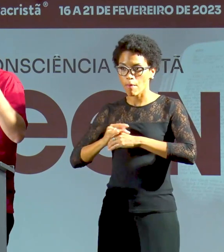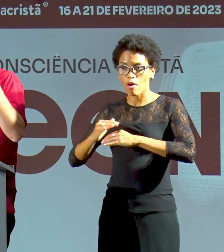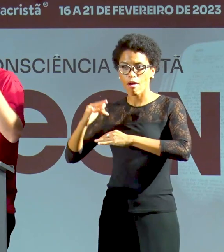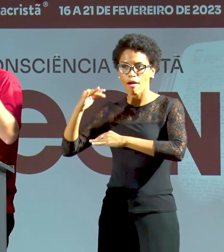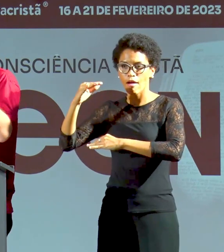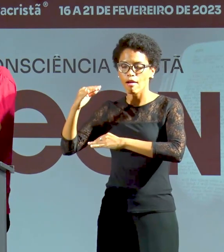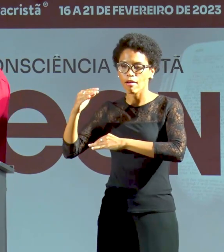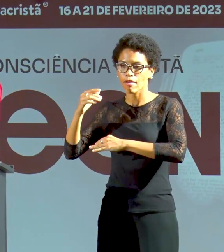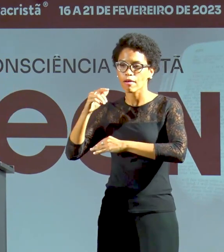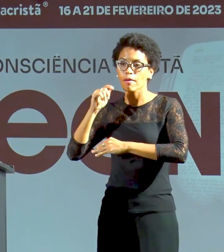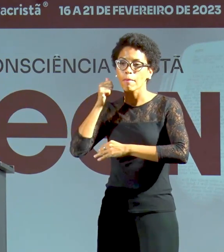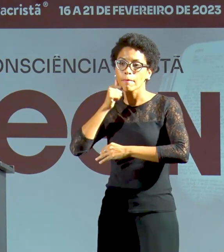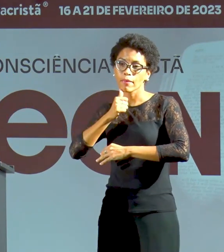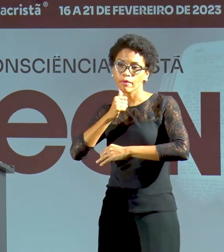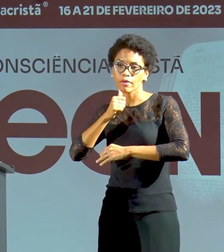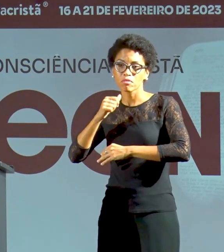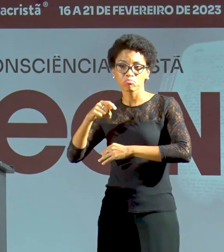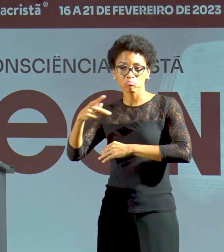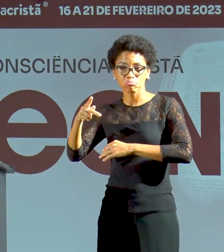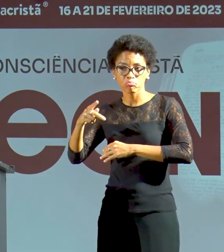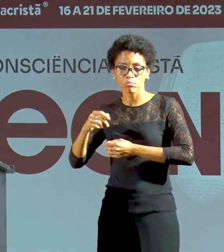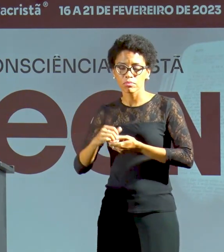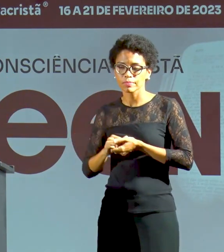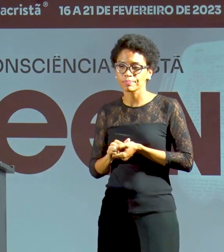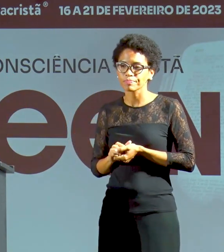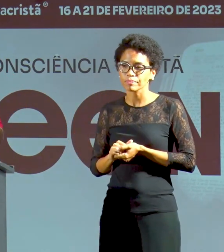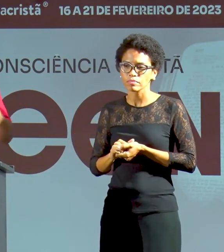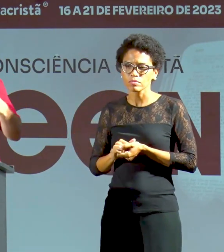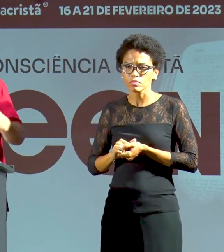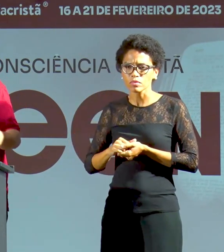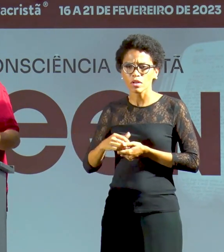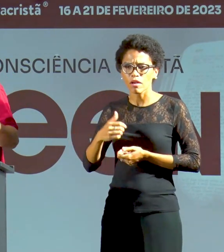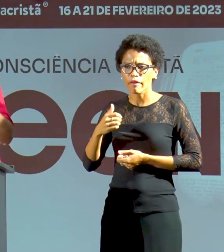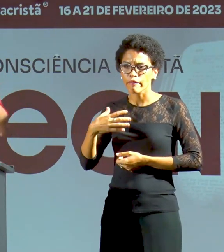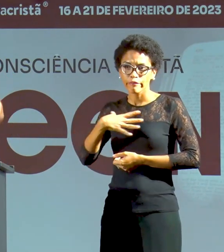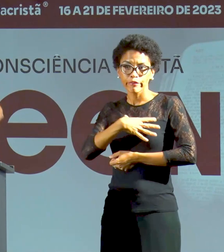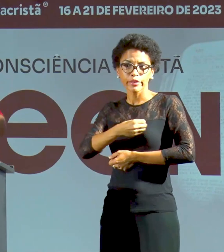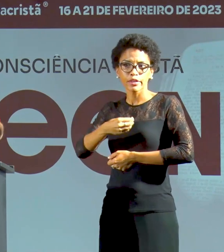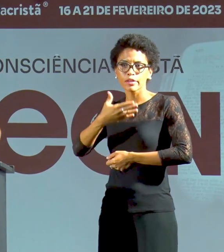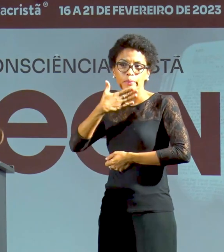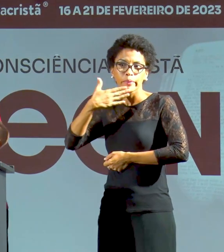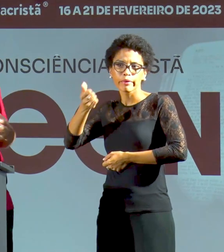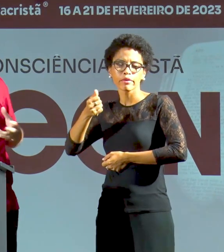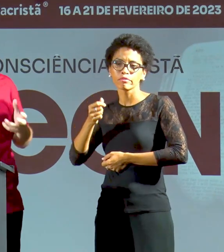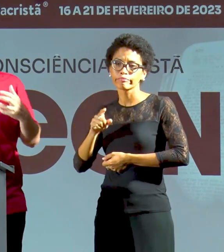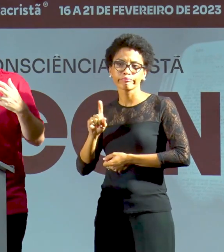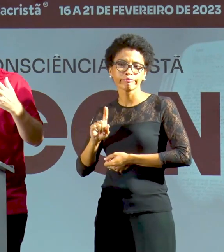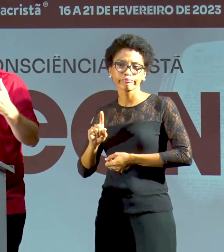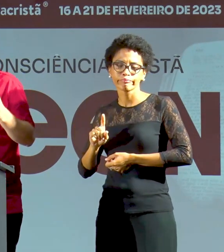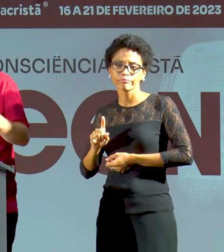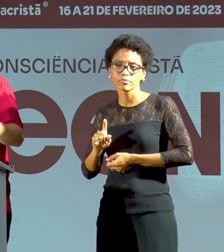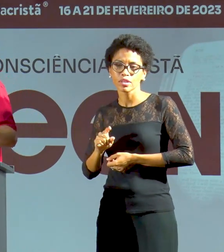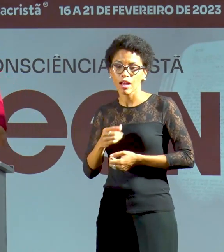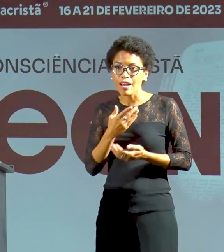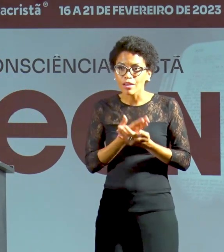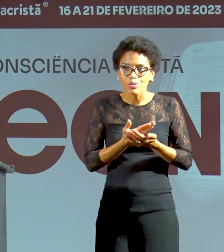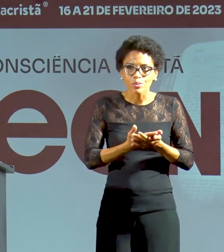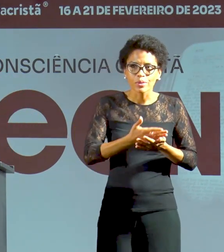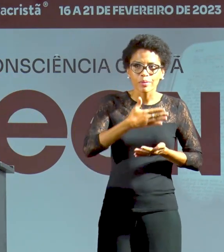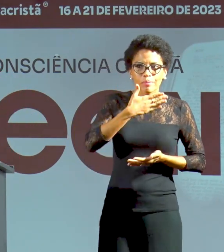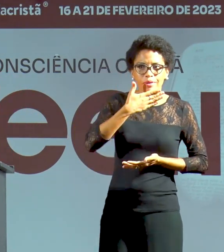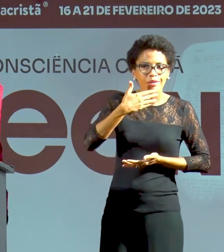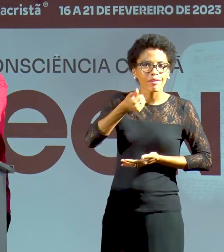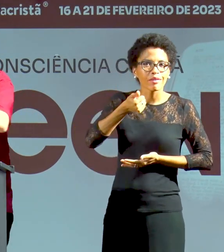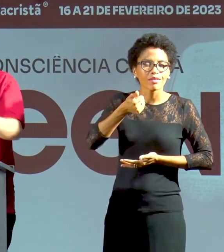é filho para os seus pais não se desenvolve como estudante não se desenvolve como